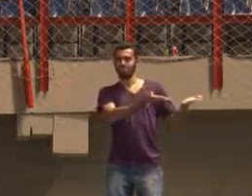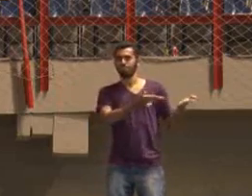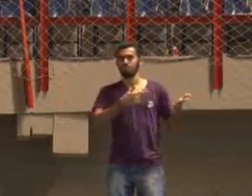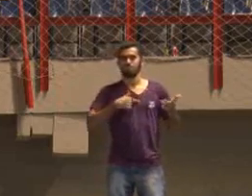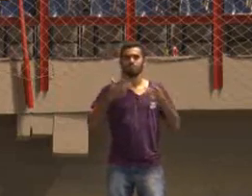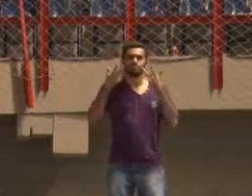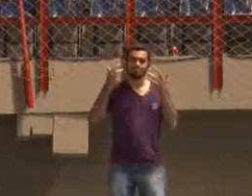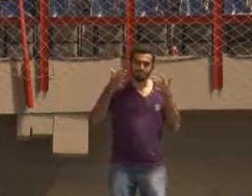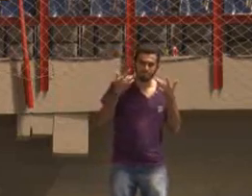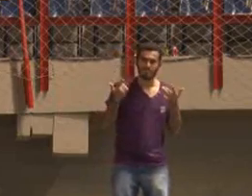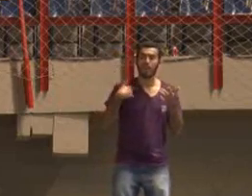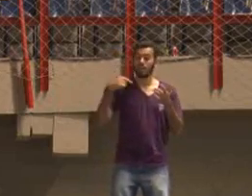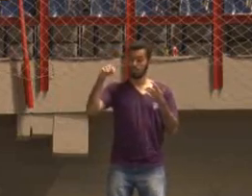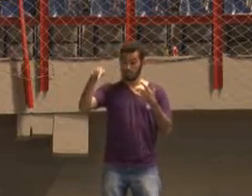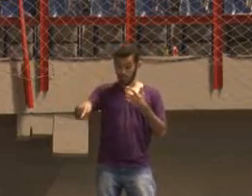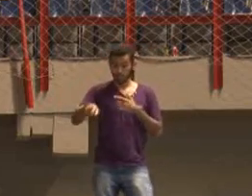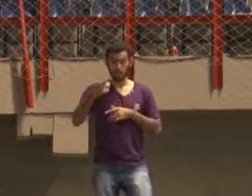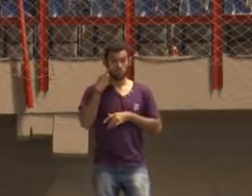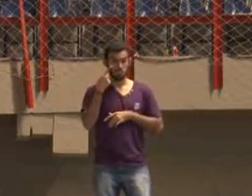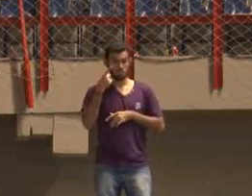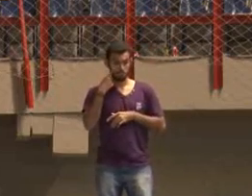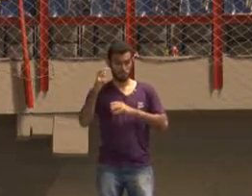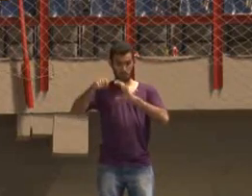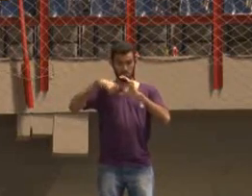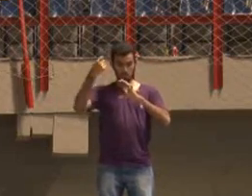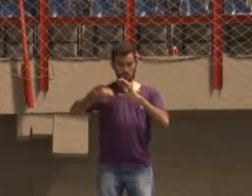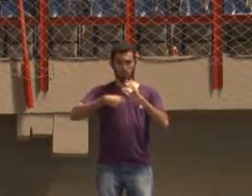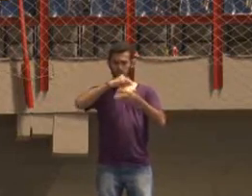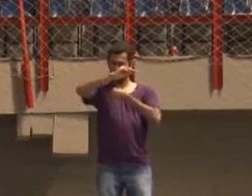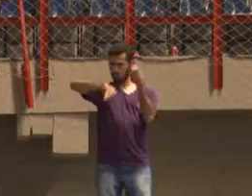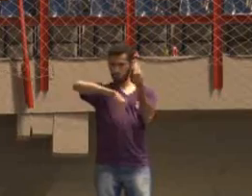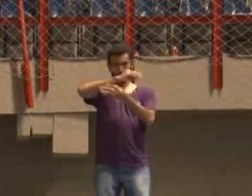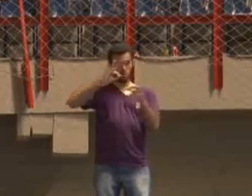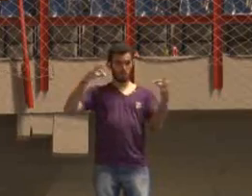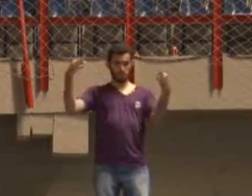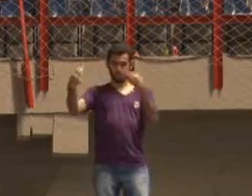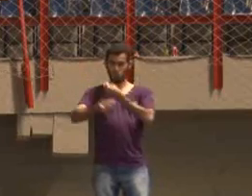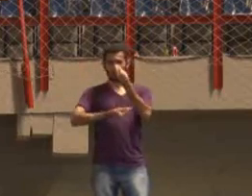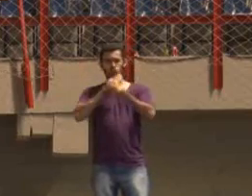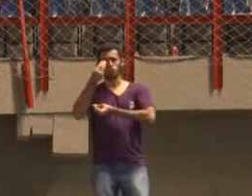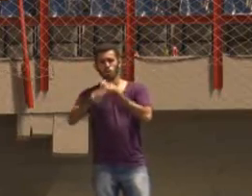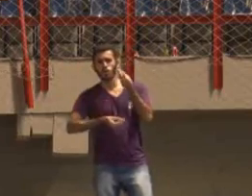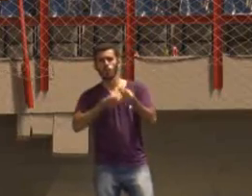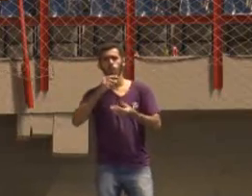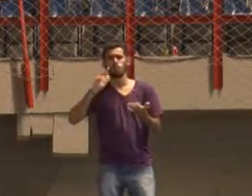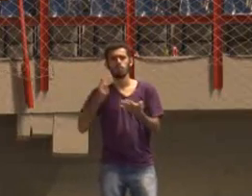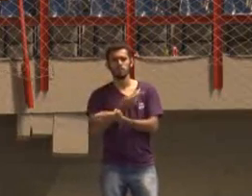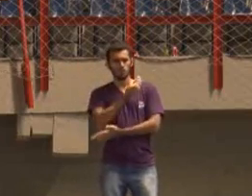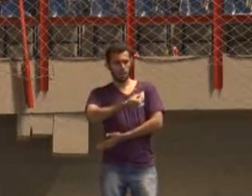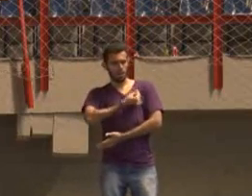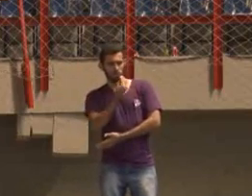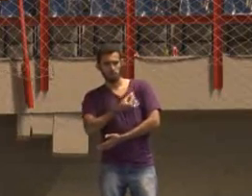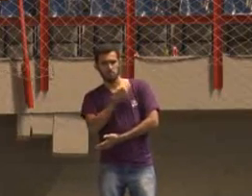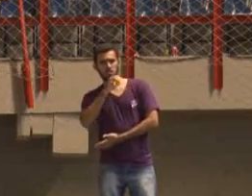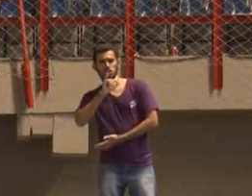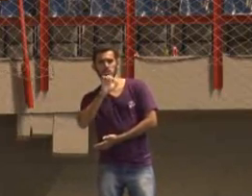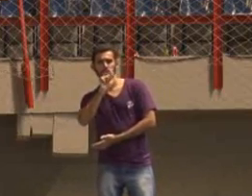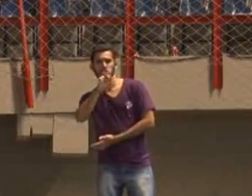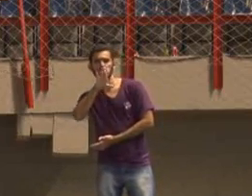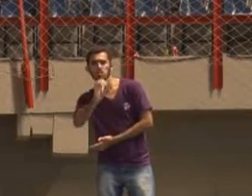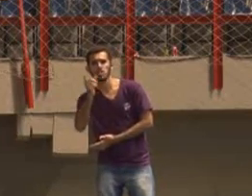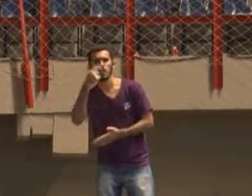eu acabei de dizer, com a chegada de Ícaro a um mundo mágico que ficava no fundo do mar. Ele chega sem